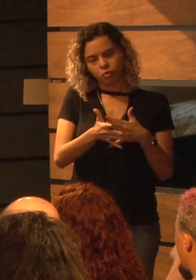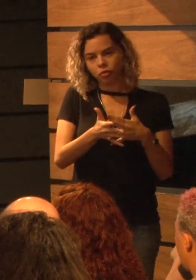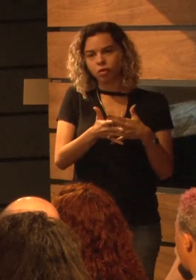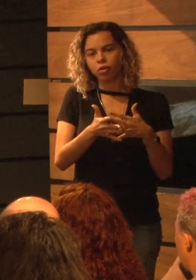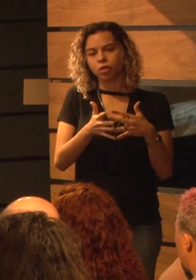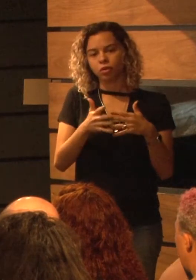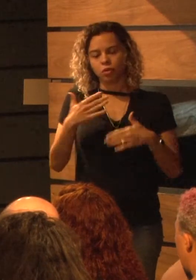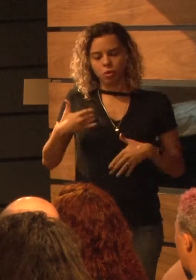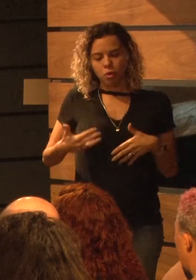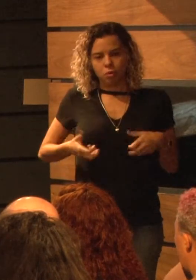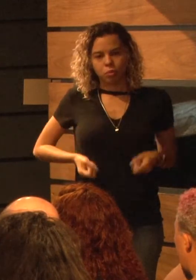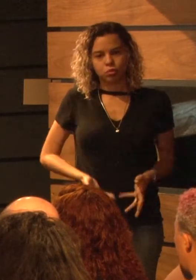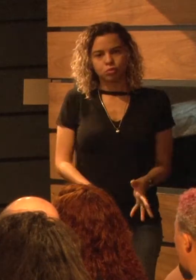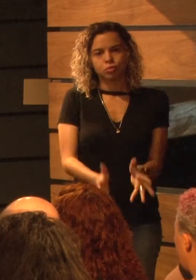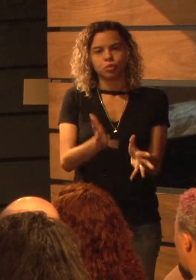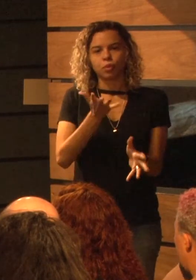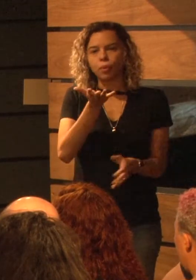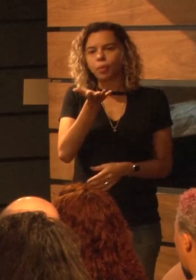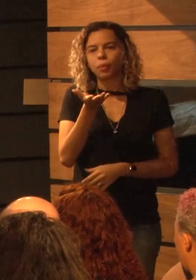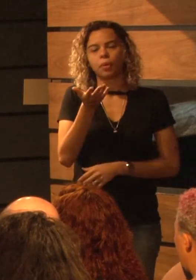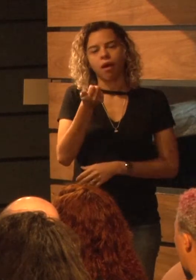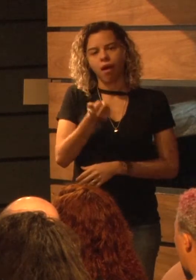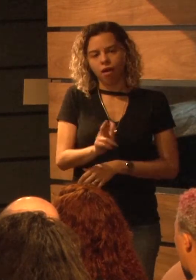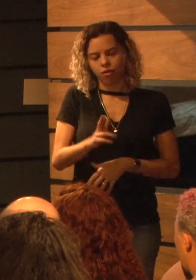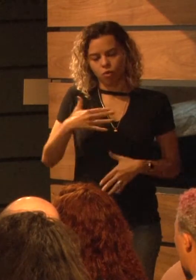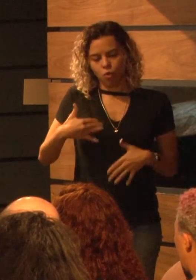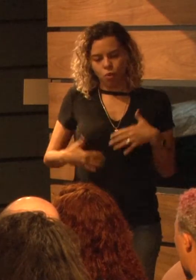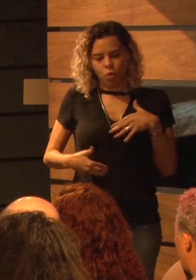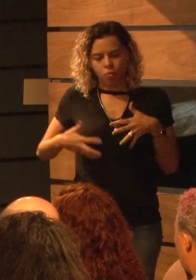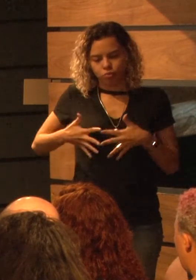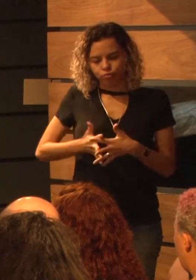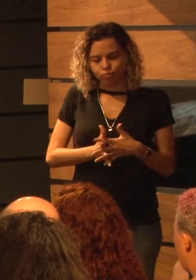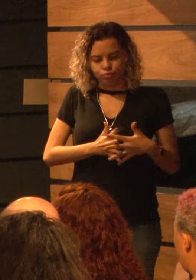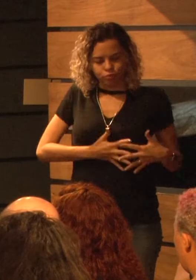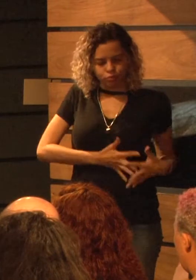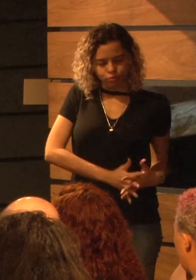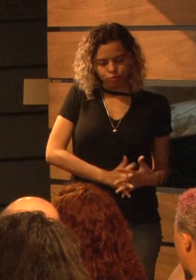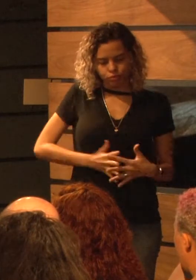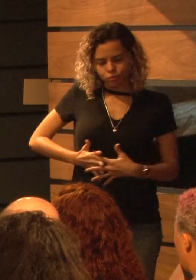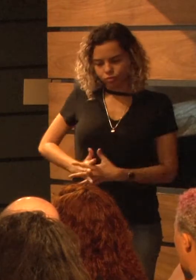corpo sopro. Né? Nós somos corpos vazados, né?